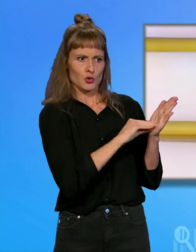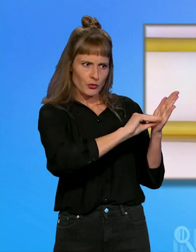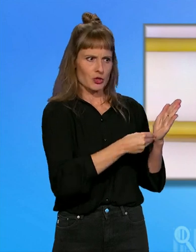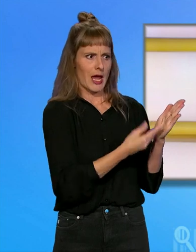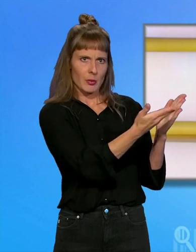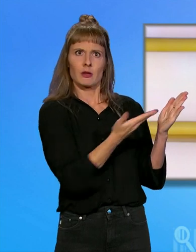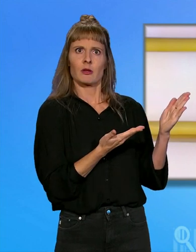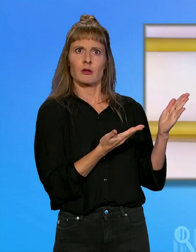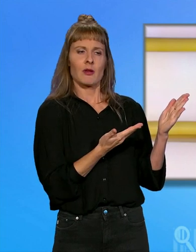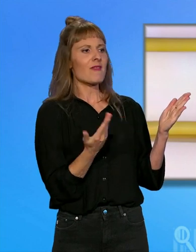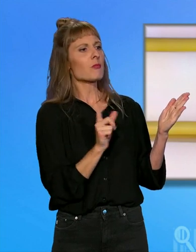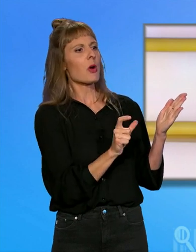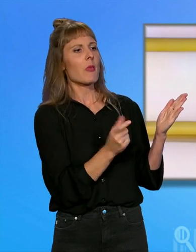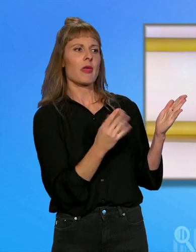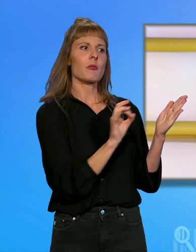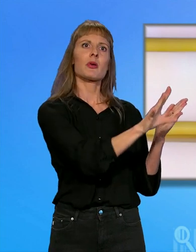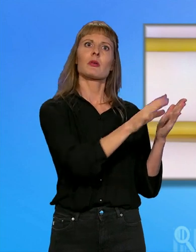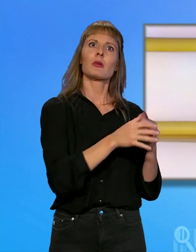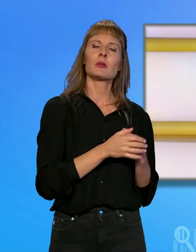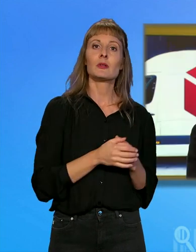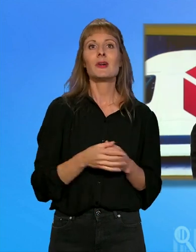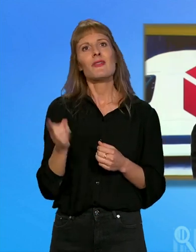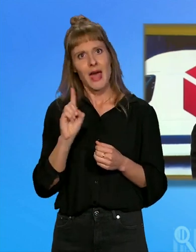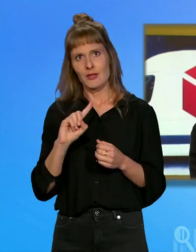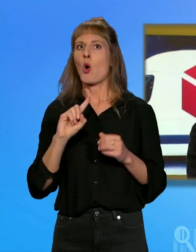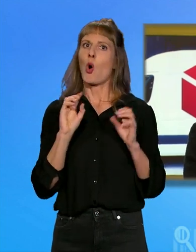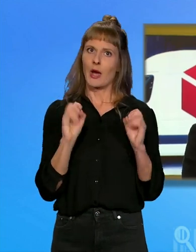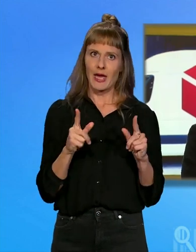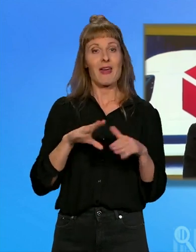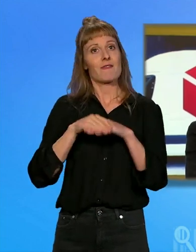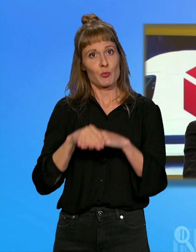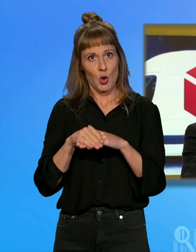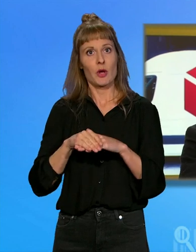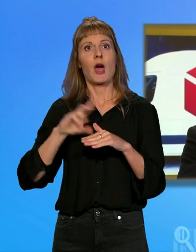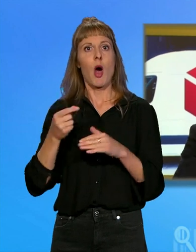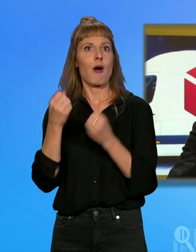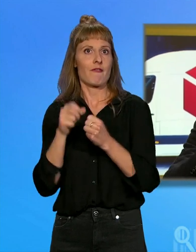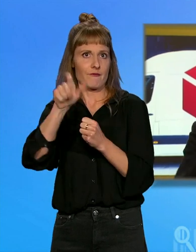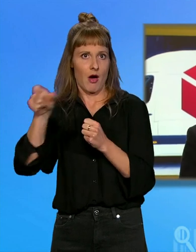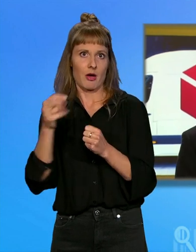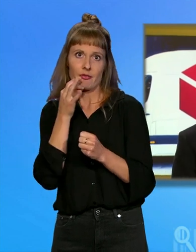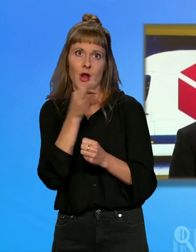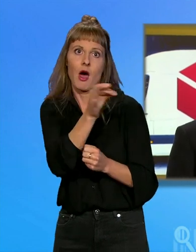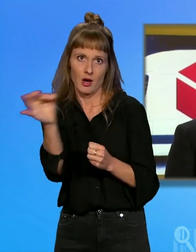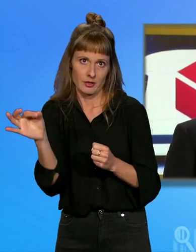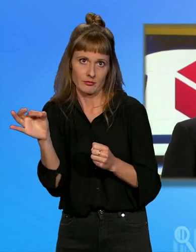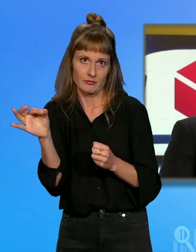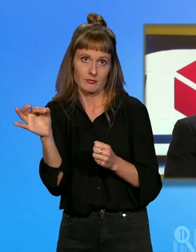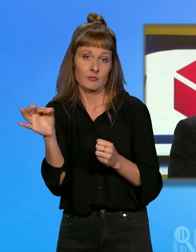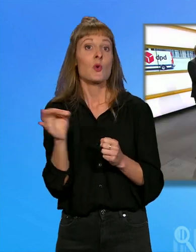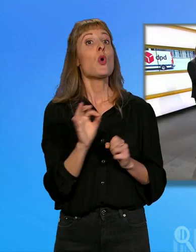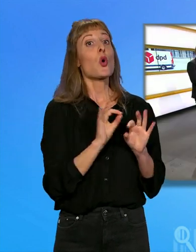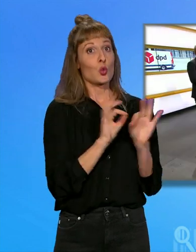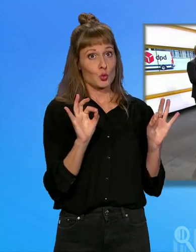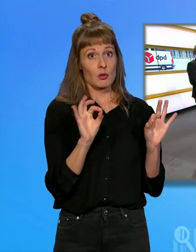des Auditsplans, es wird Interviews mit dem Fahrer vor Ort geben. Okay, das könnt ihr hier garantieren und die, sind so, dass es in einem geschützten Rahmen besteht, dass wenn